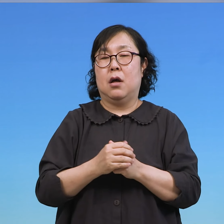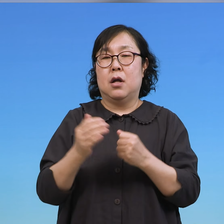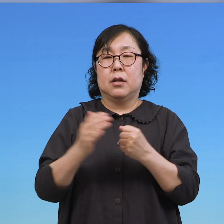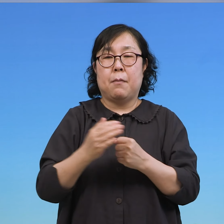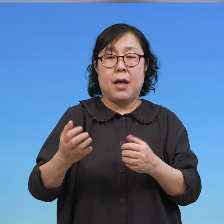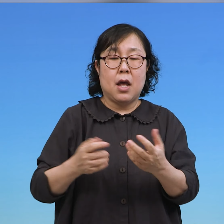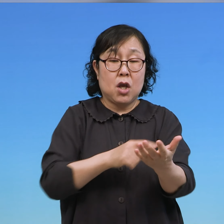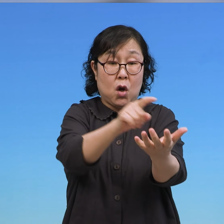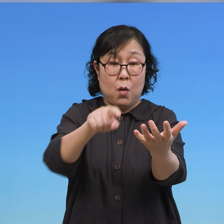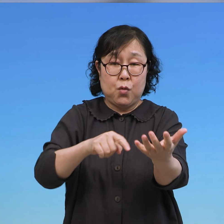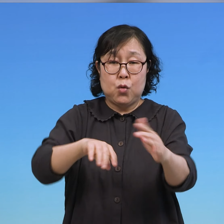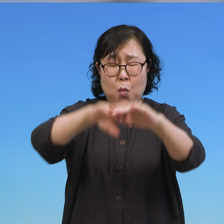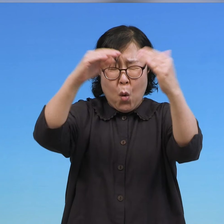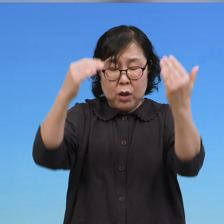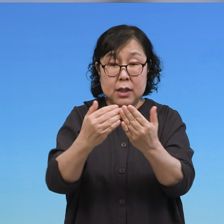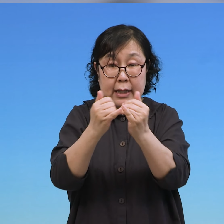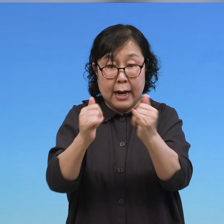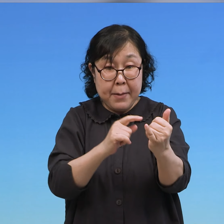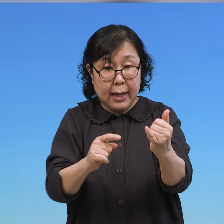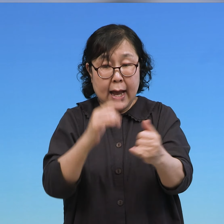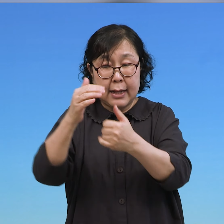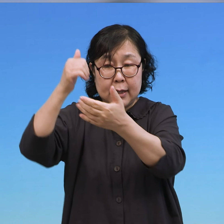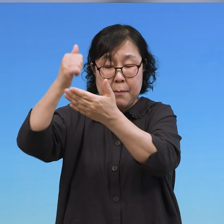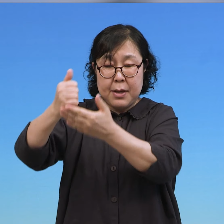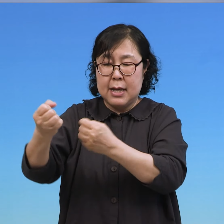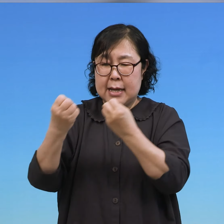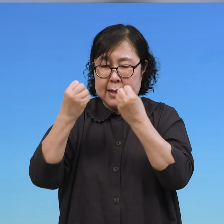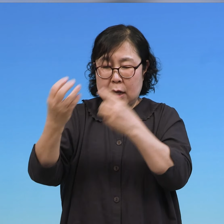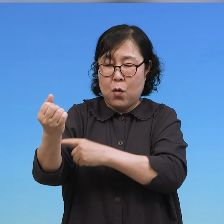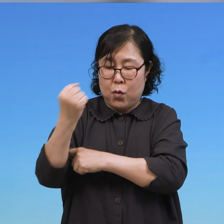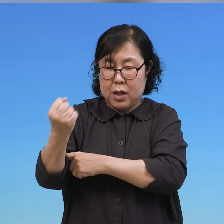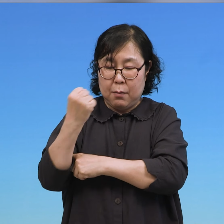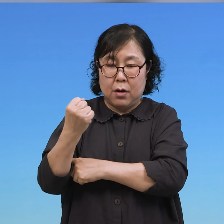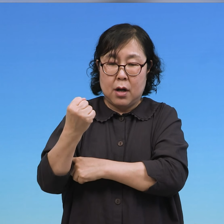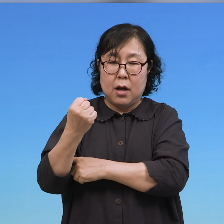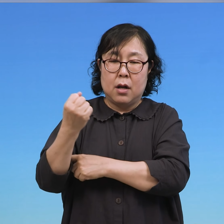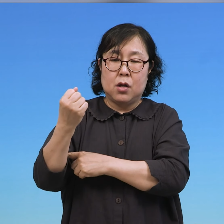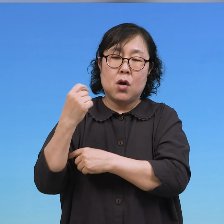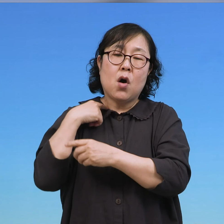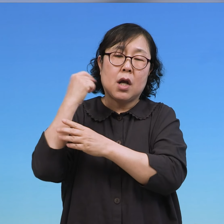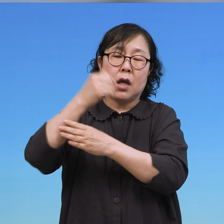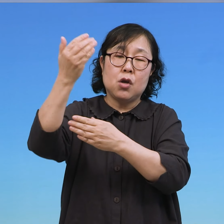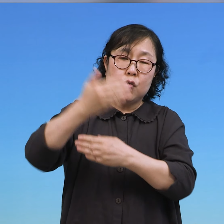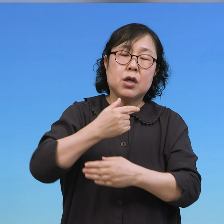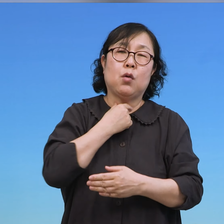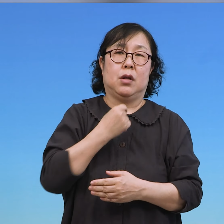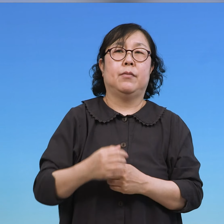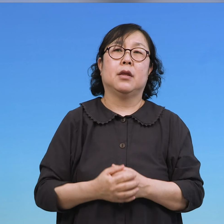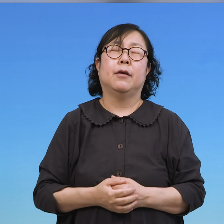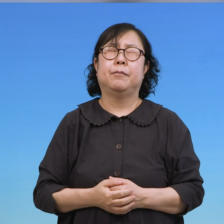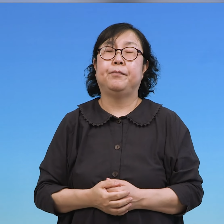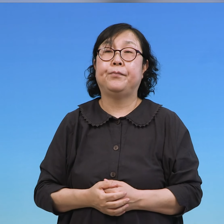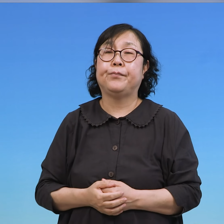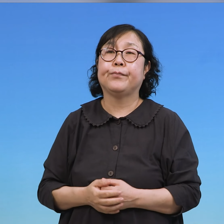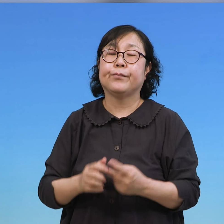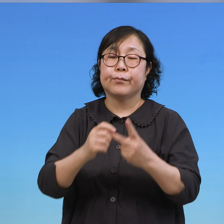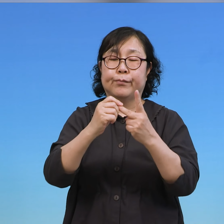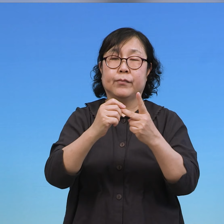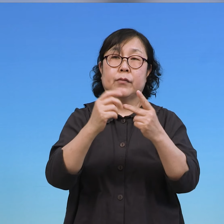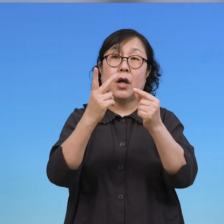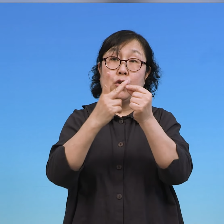활력을 허락해 주시기를 바랍니다. 그런가 하면은 기쁨의 확장성과 관련해서 우리가 추구해야 될 두 번째